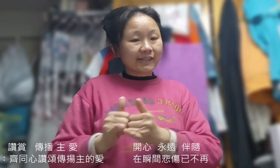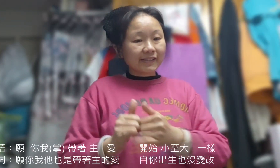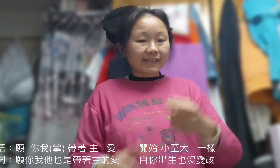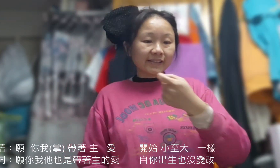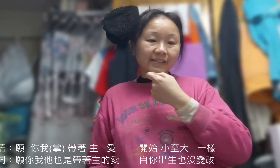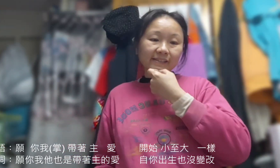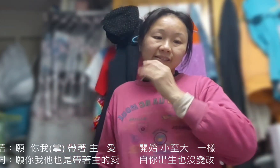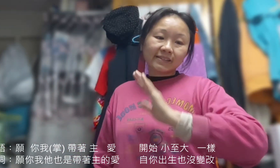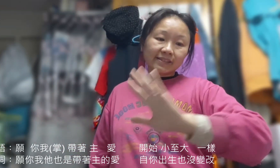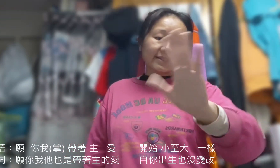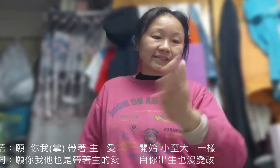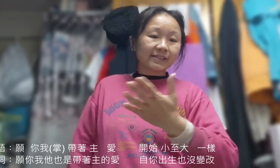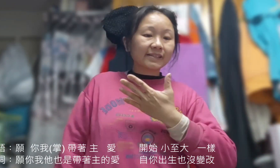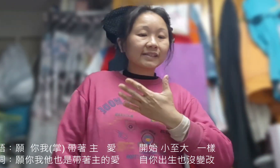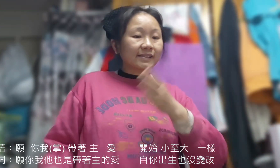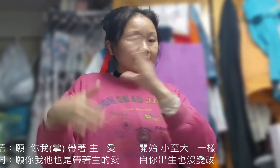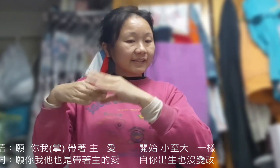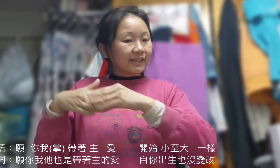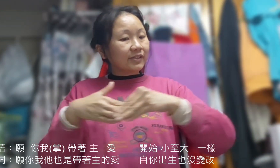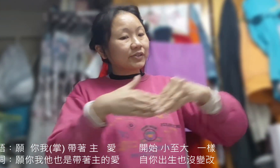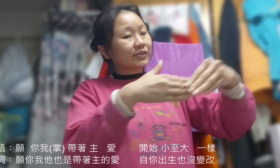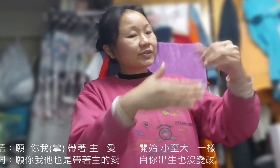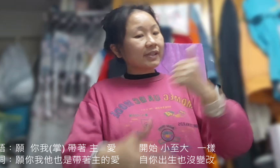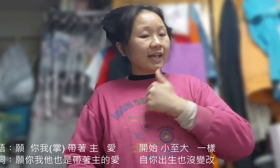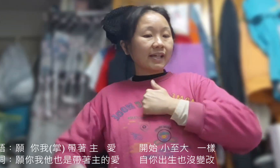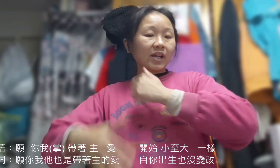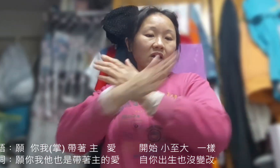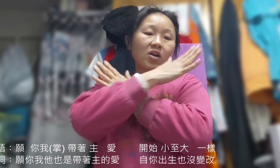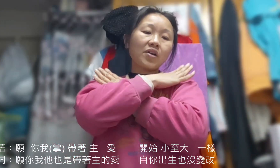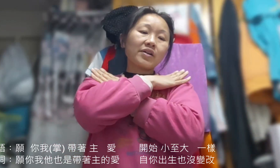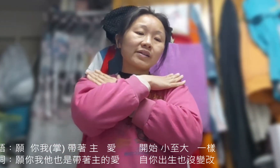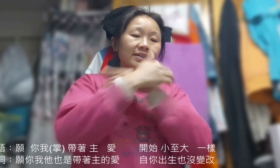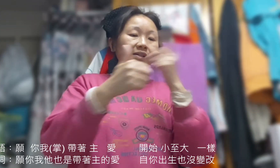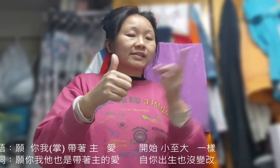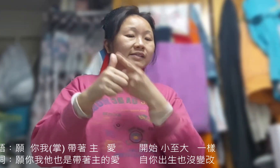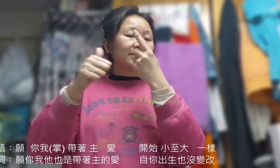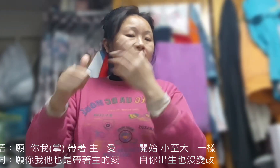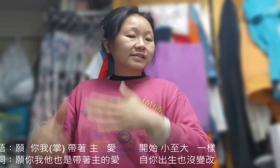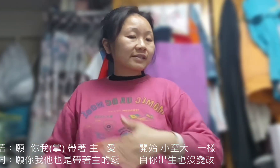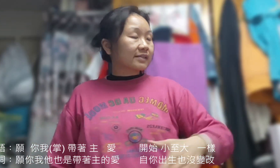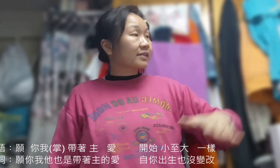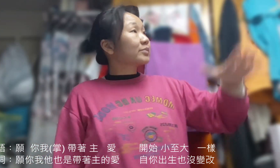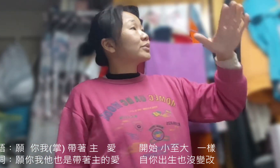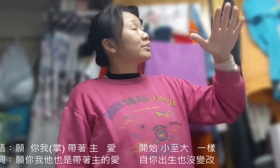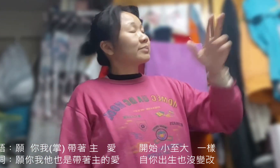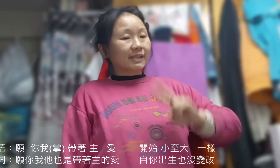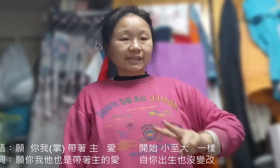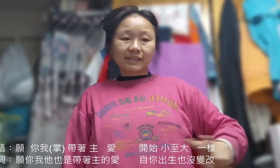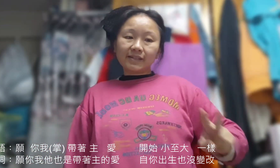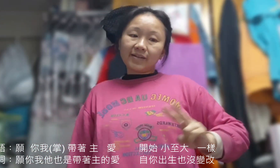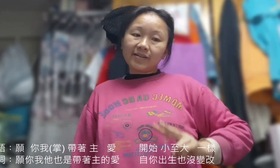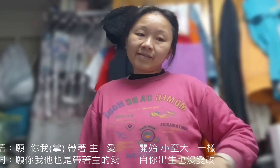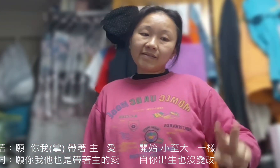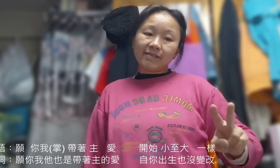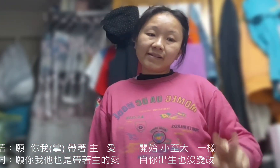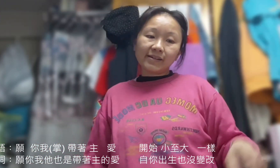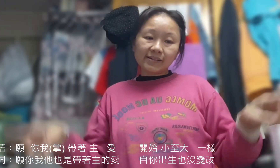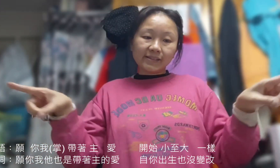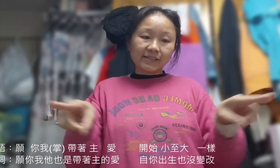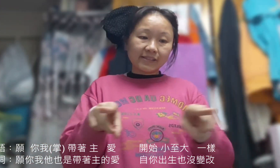我他也是帶着主的愛，自你出生也沒變改。齊